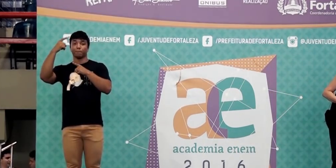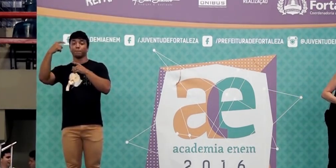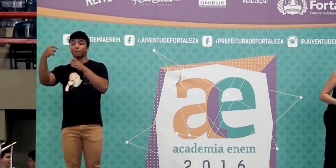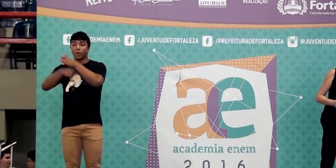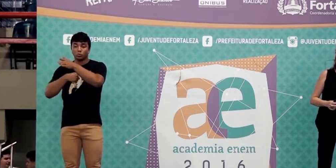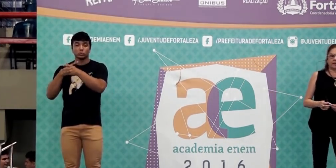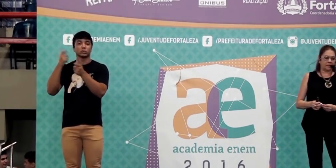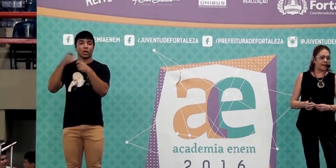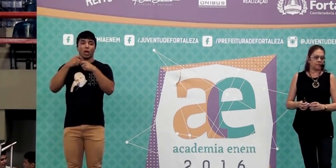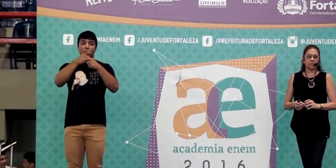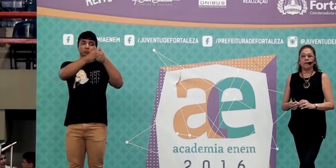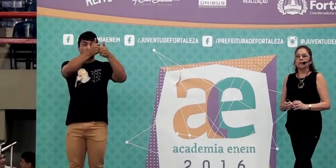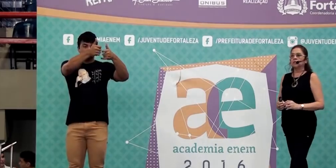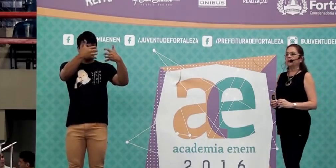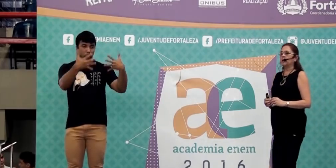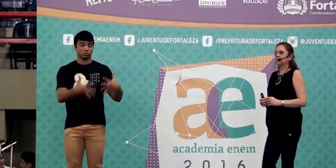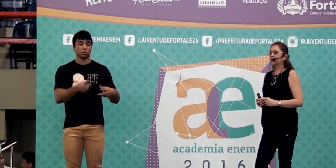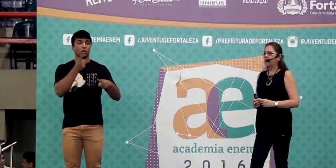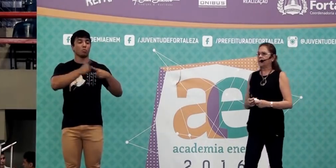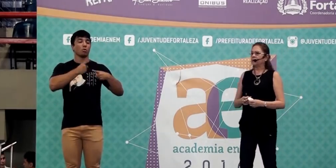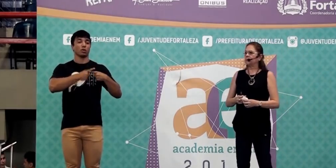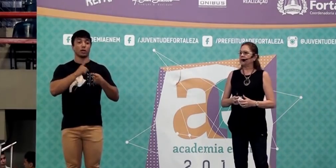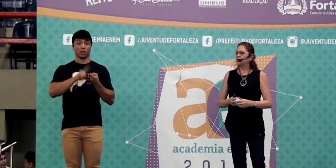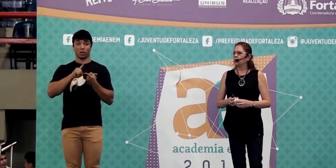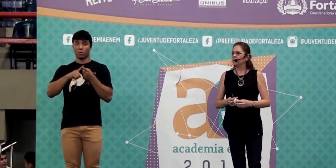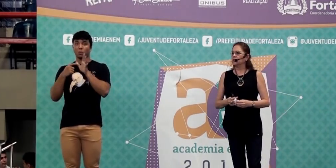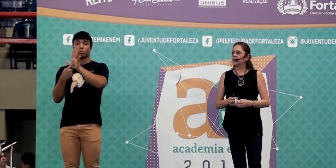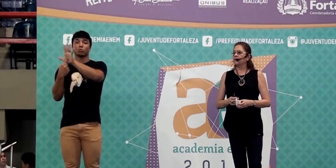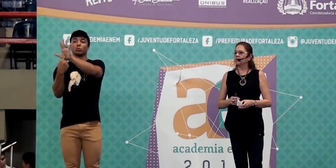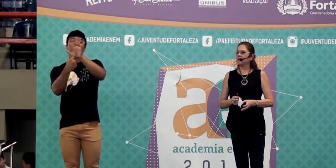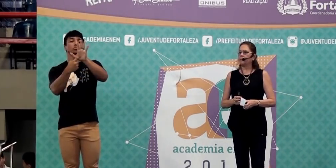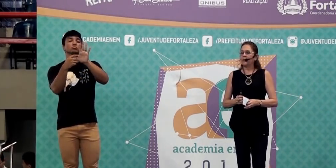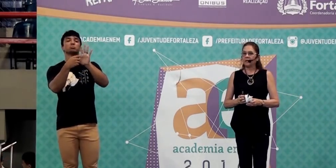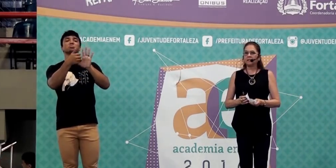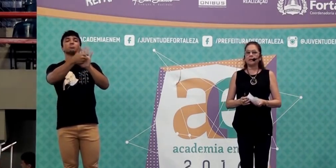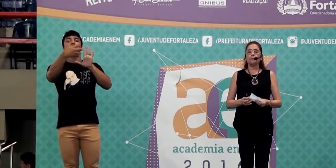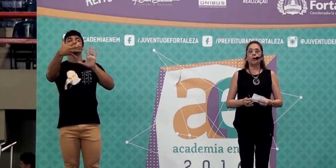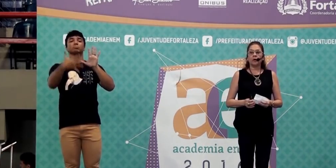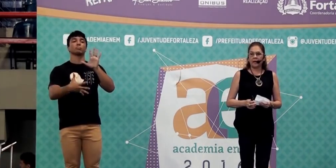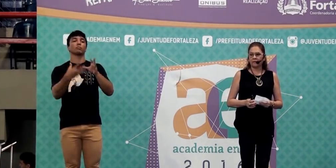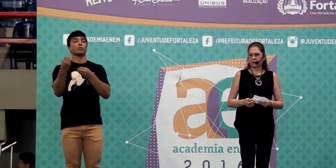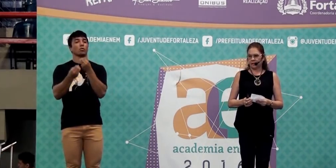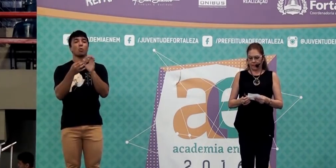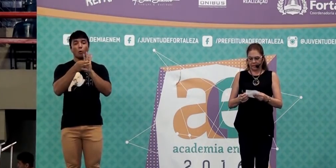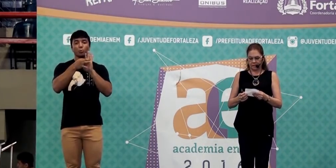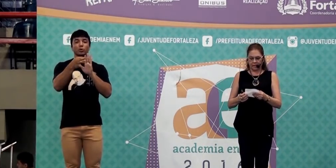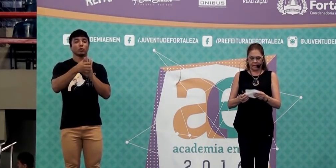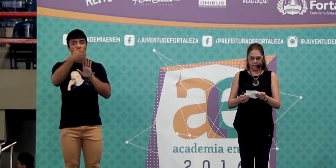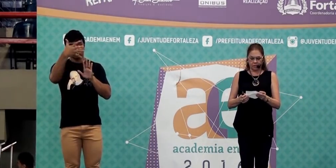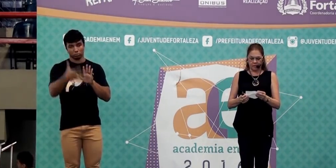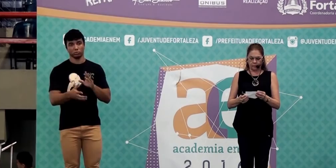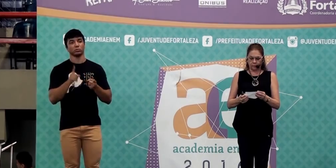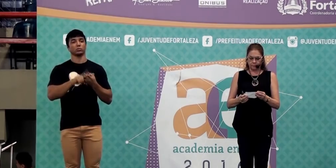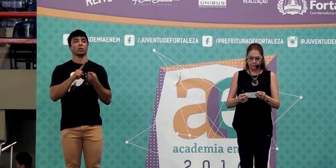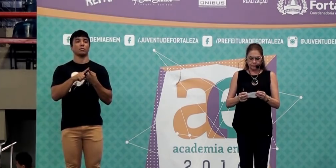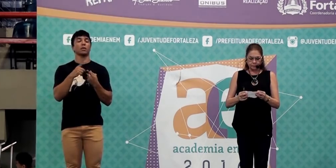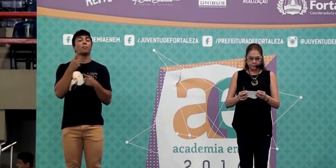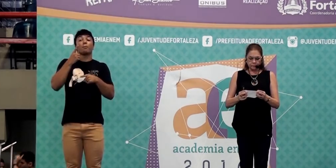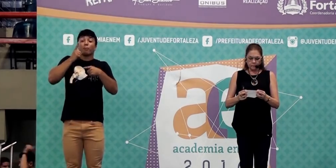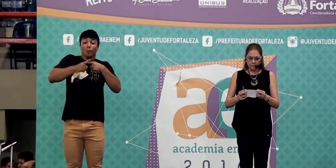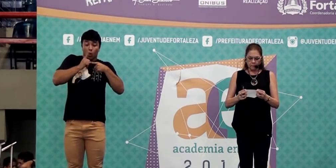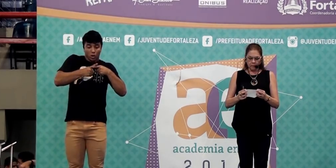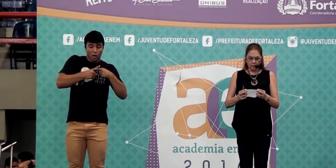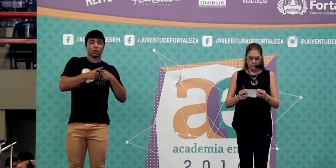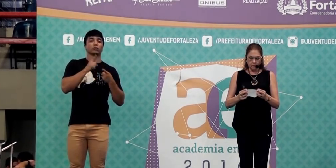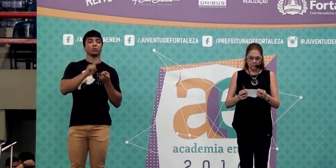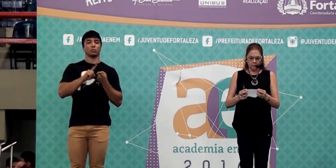tem mais possibilidade de mostrar para as pessoas o que você pensa e por que você pensa daquele jeito.